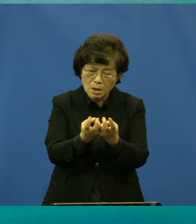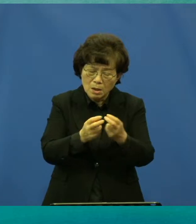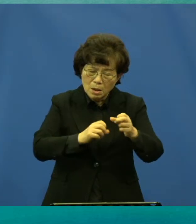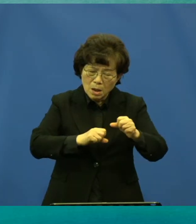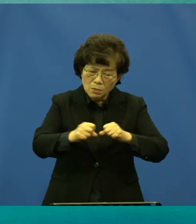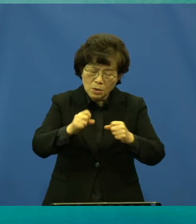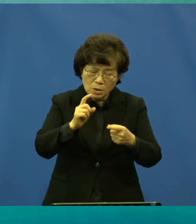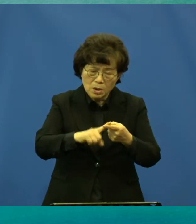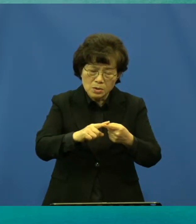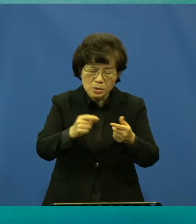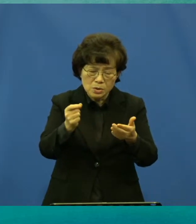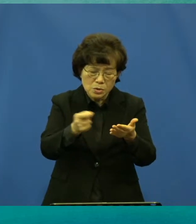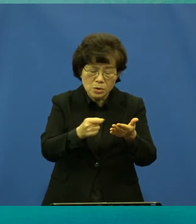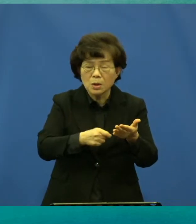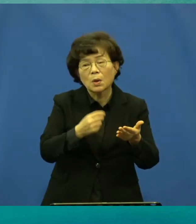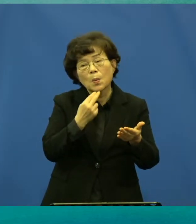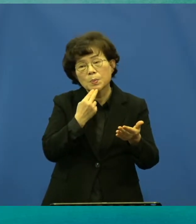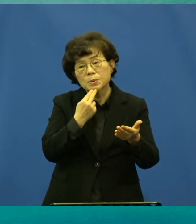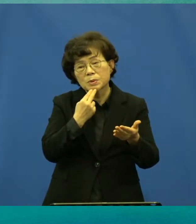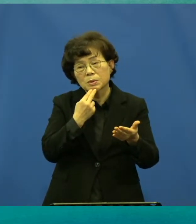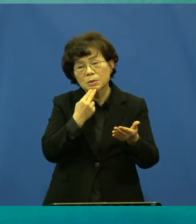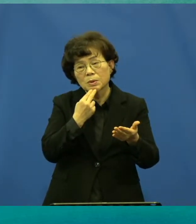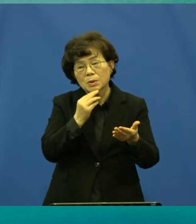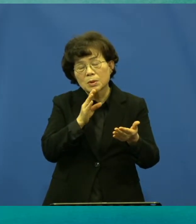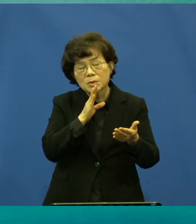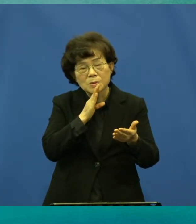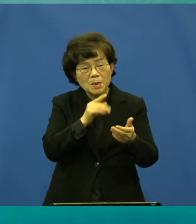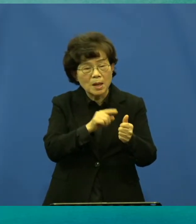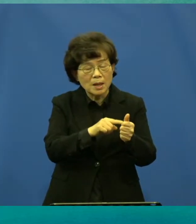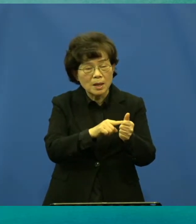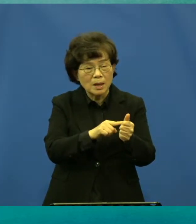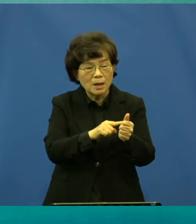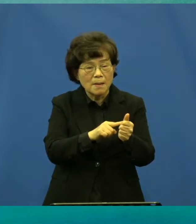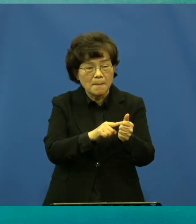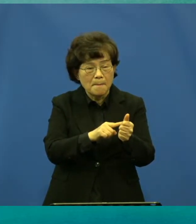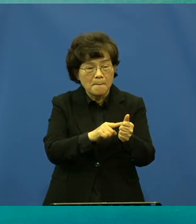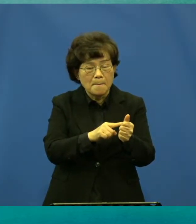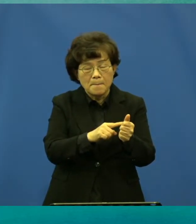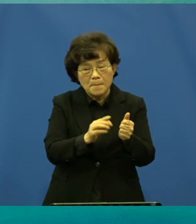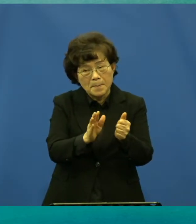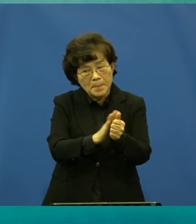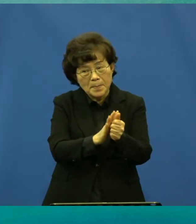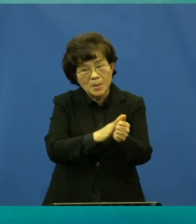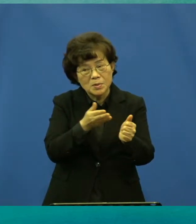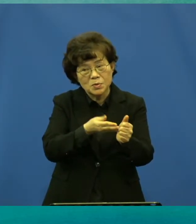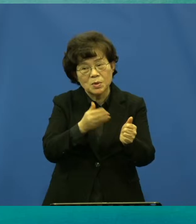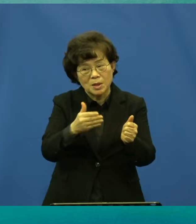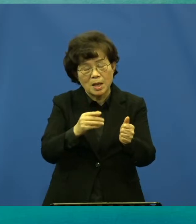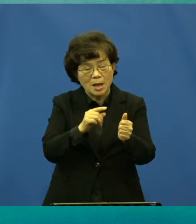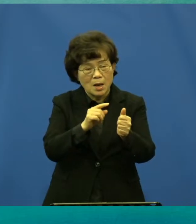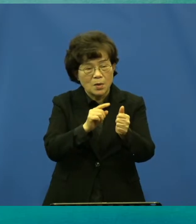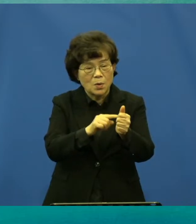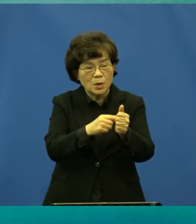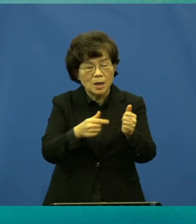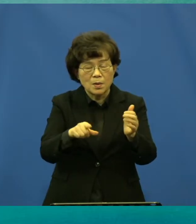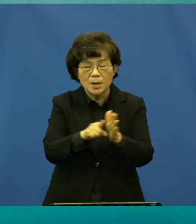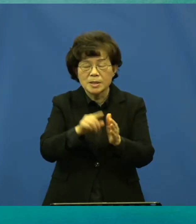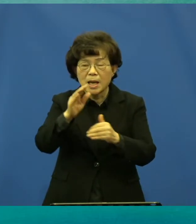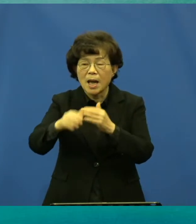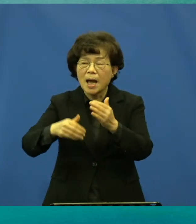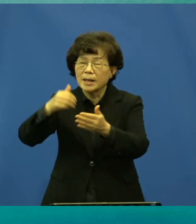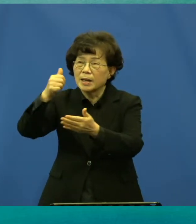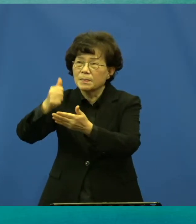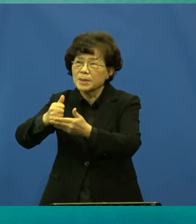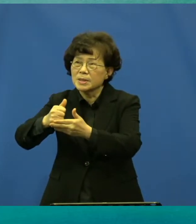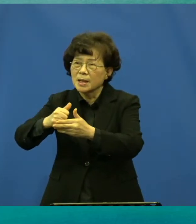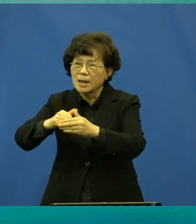않아요. 참 손이 많이 가는 사람. 하나님은 요나 한 사람을 위하여 온갖 것을 다